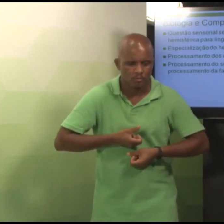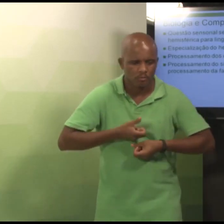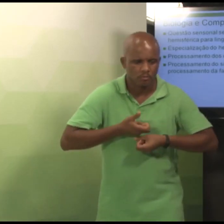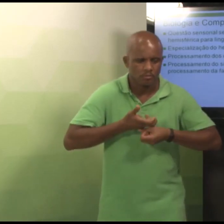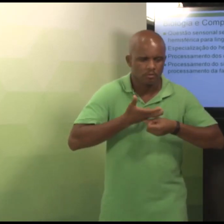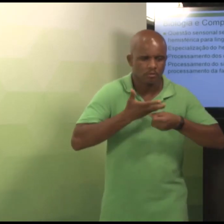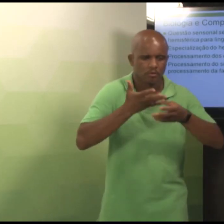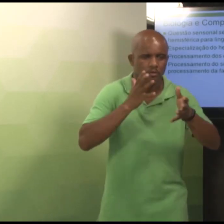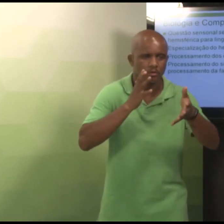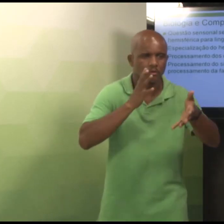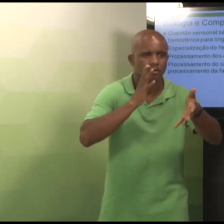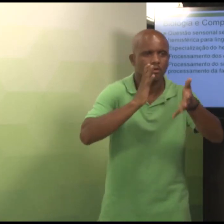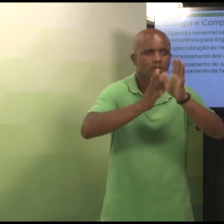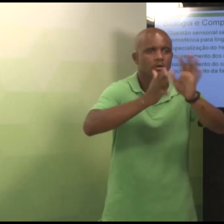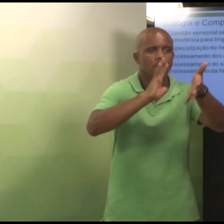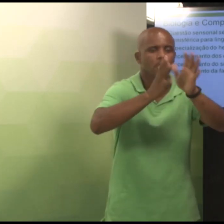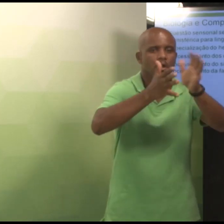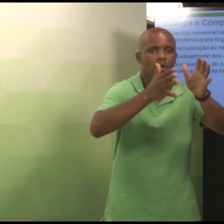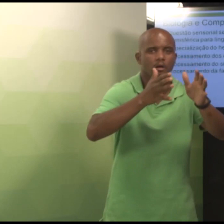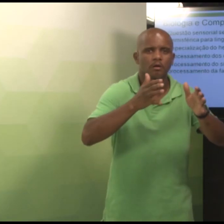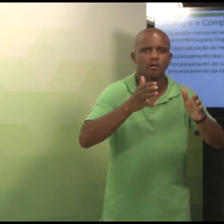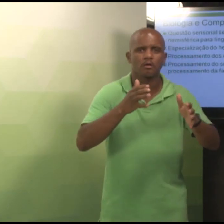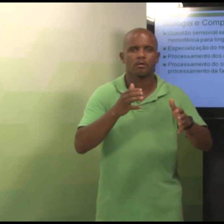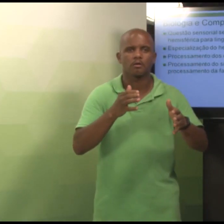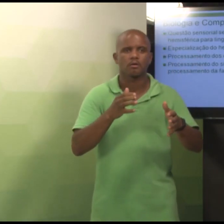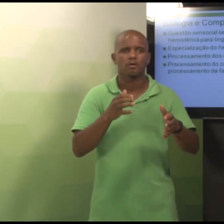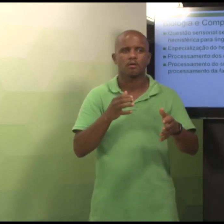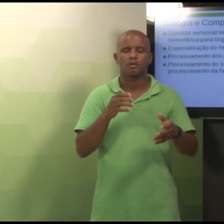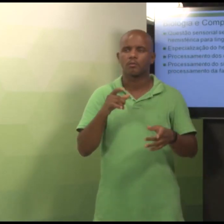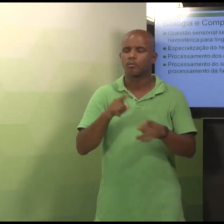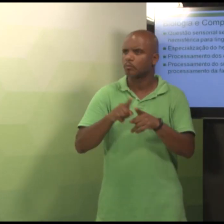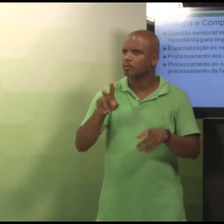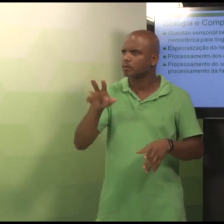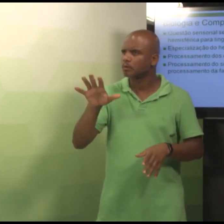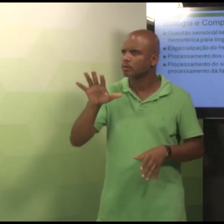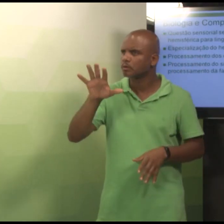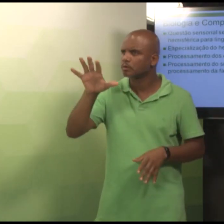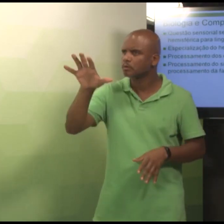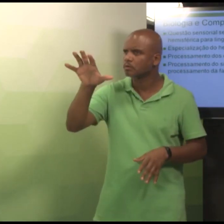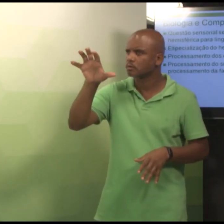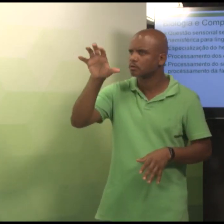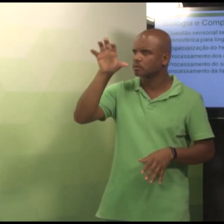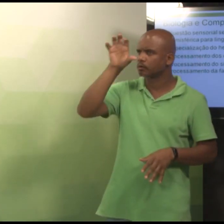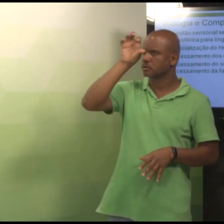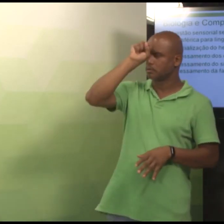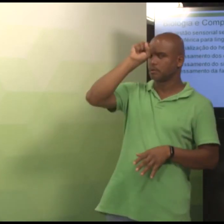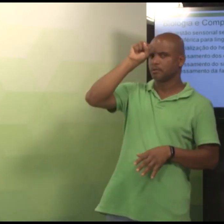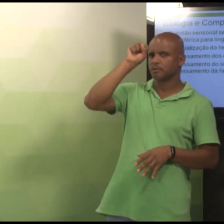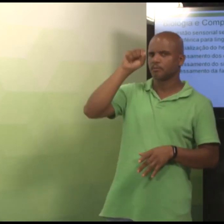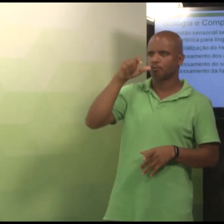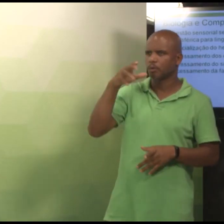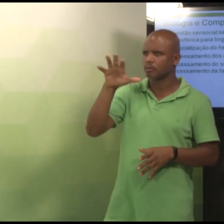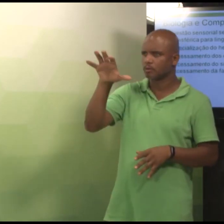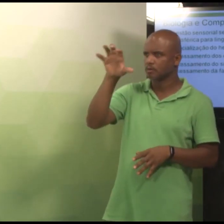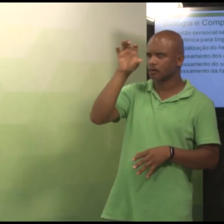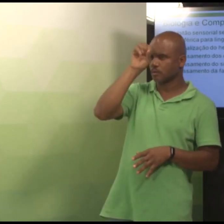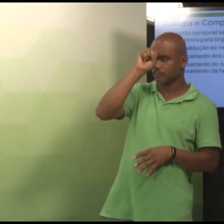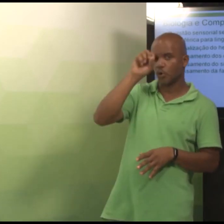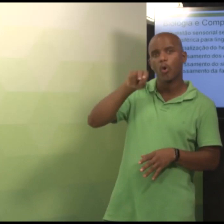independentemente, ela se expressa. É uma forma de expressão. E ela é captada